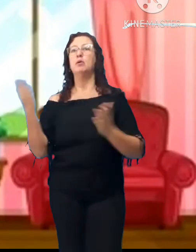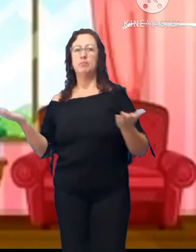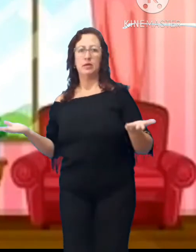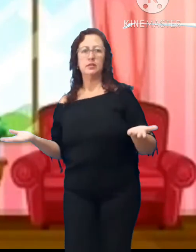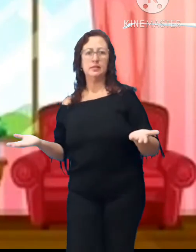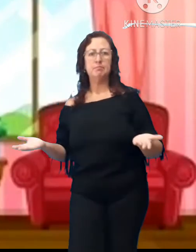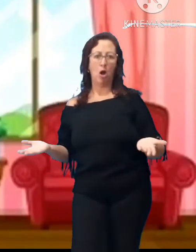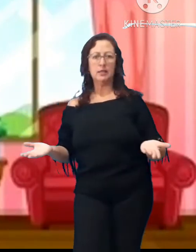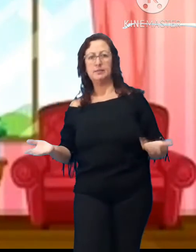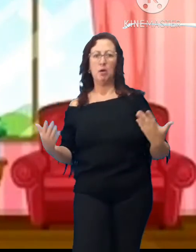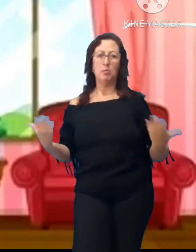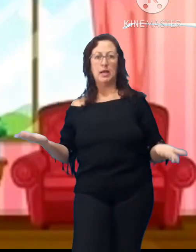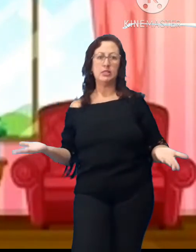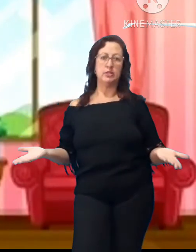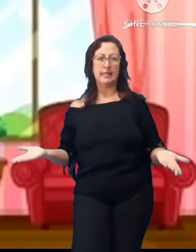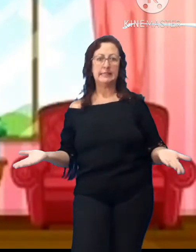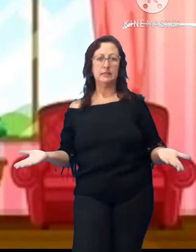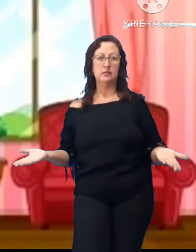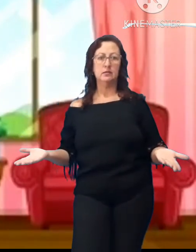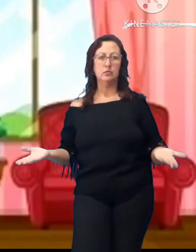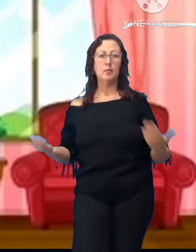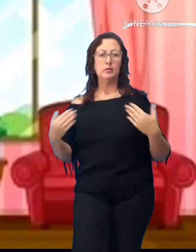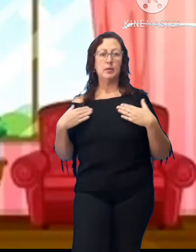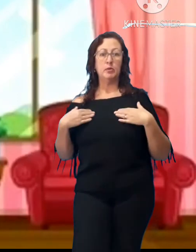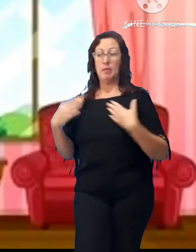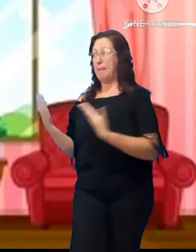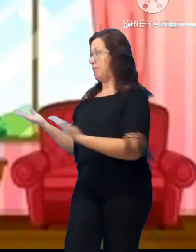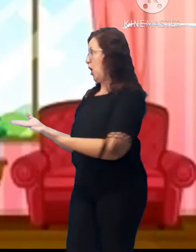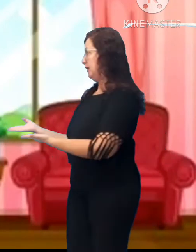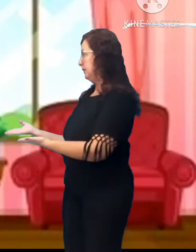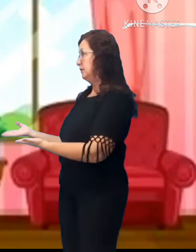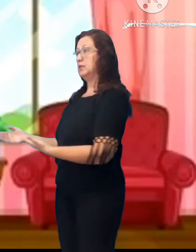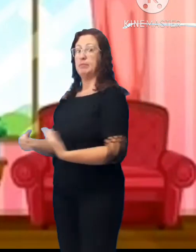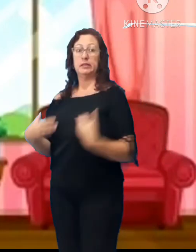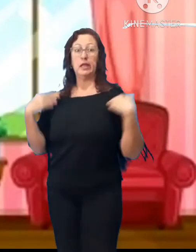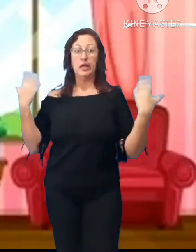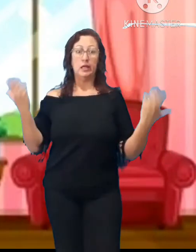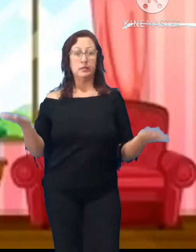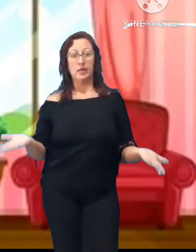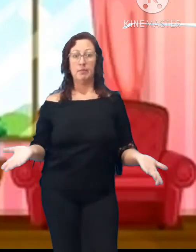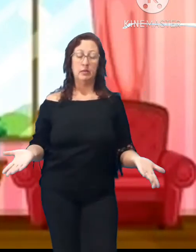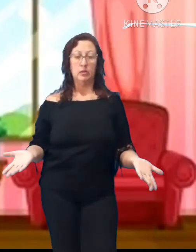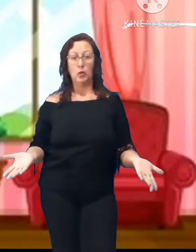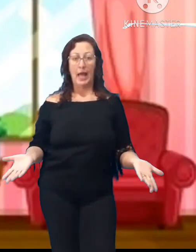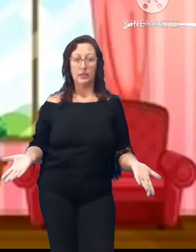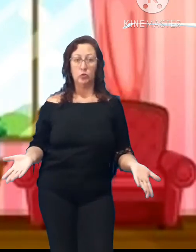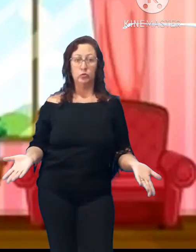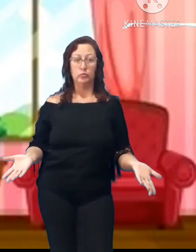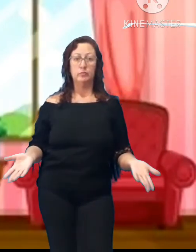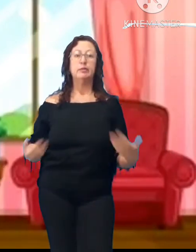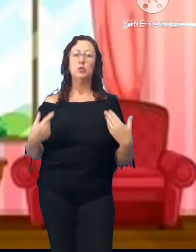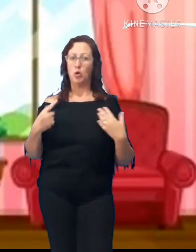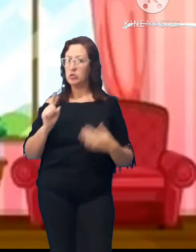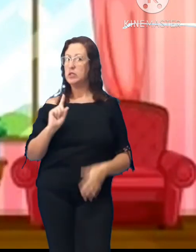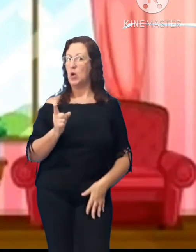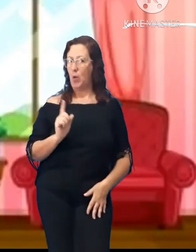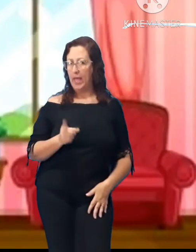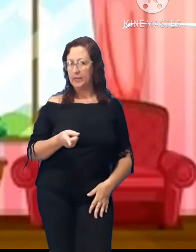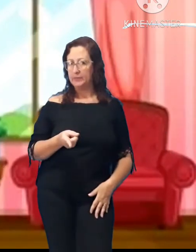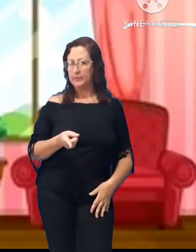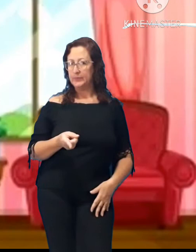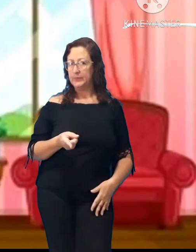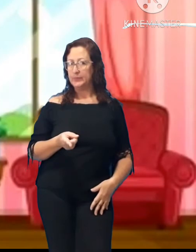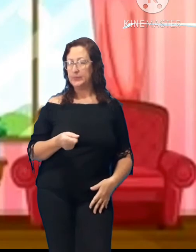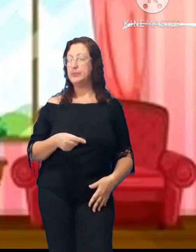Ora, pírolas, pipocas e borboletas, como posso abrir uma porta sem saber quem é que está do outro lado? É perigoso, não